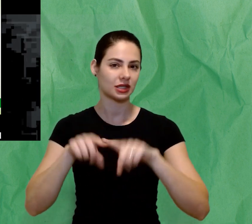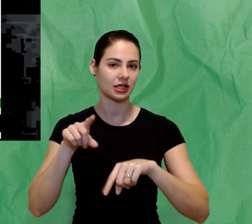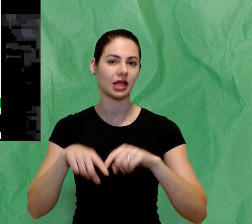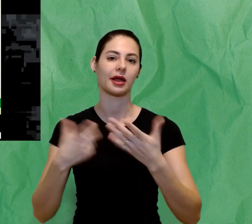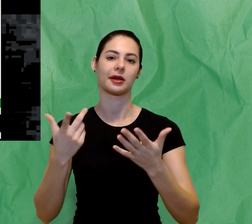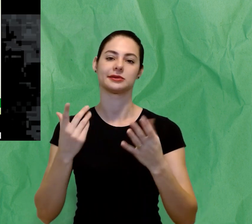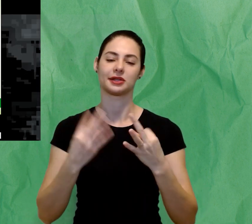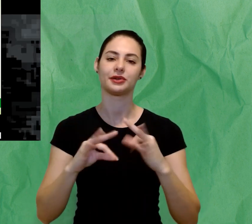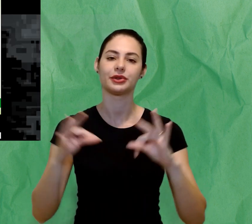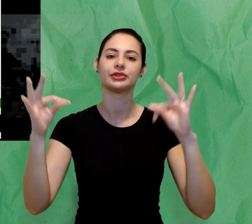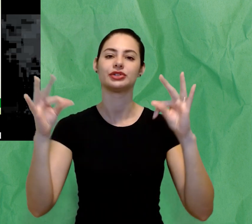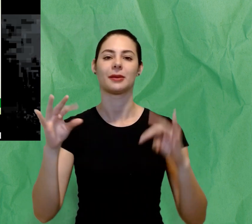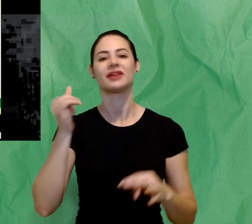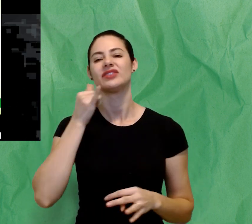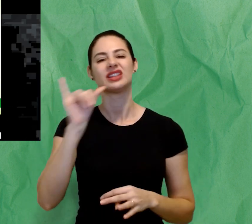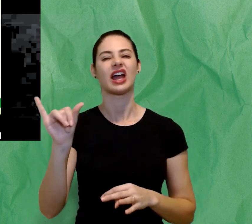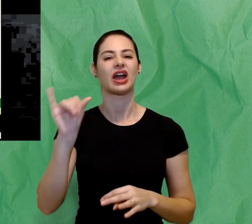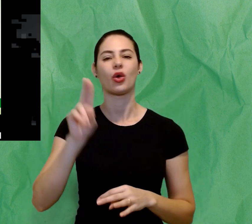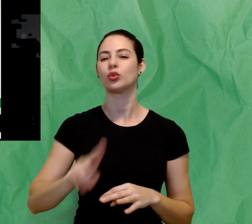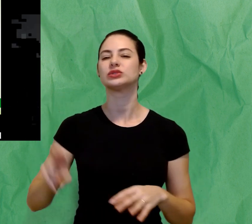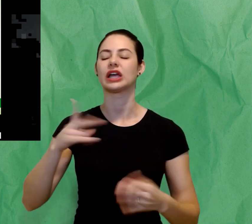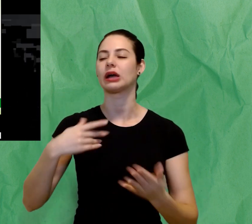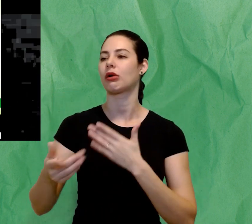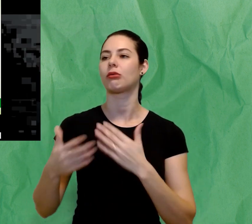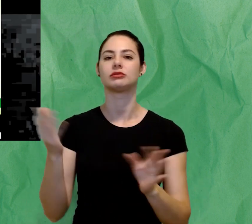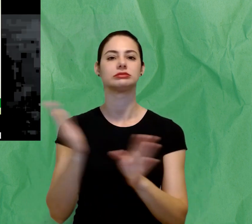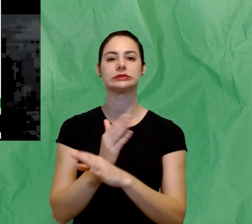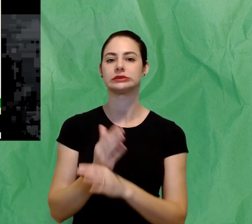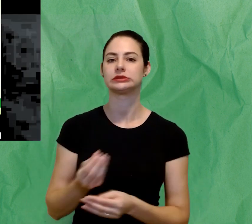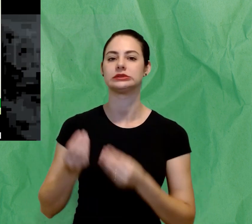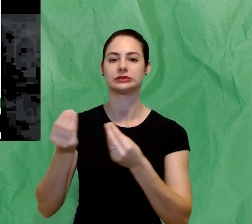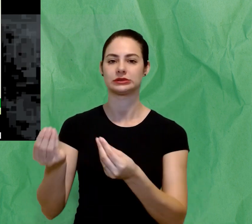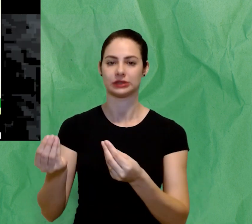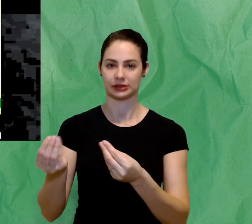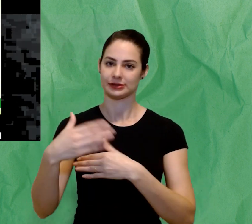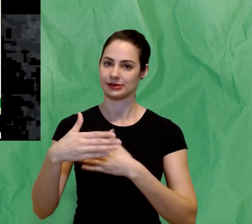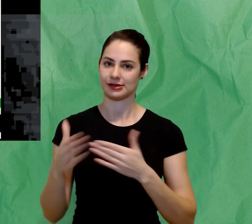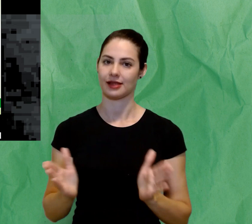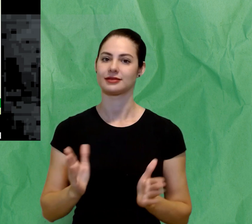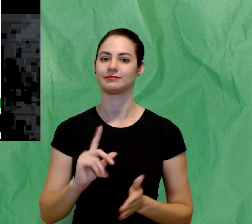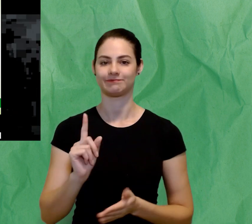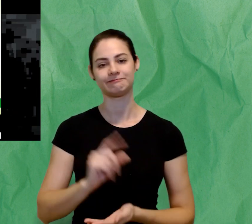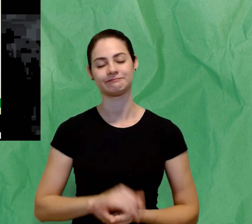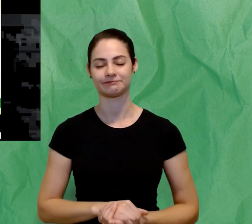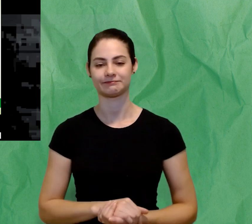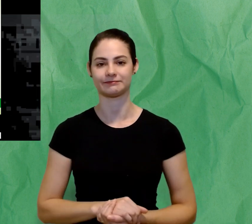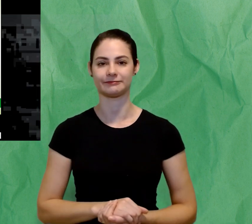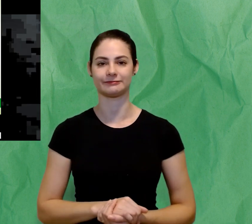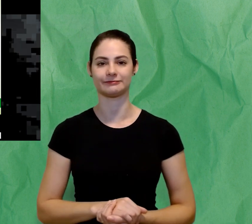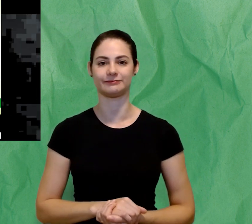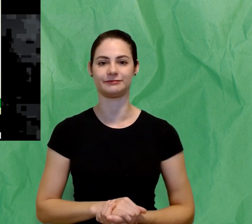para não se dar a um uso discrepante da tecnologia em sala de aula. Bom,